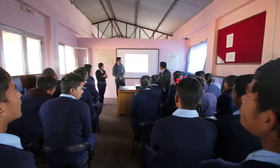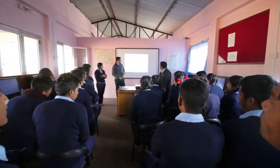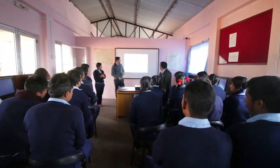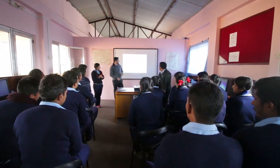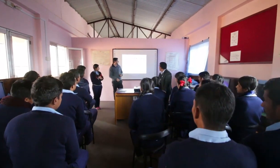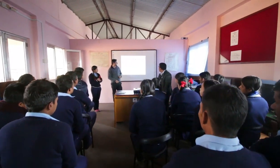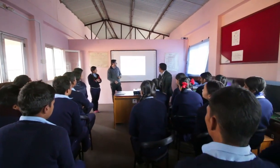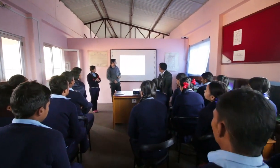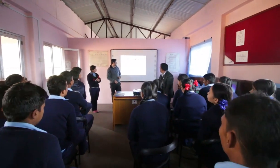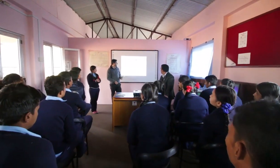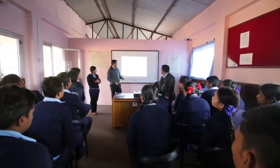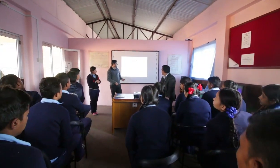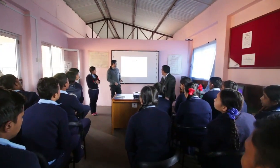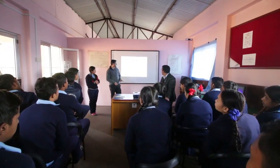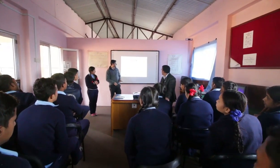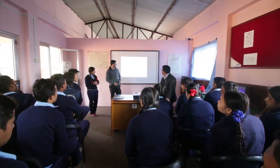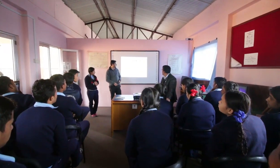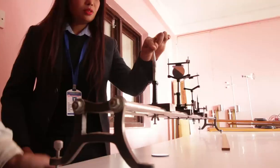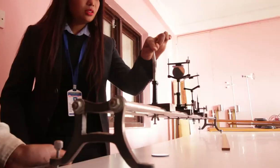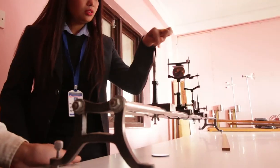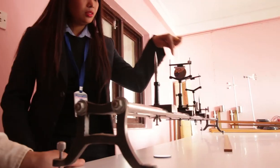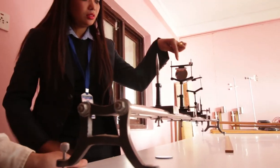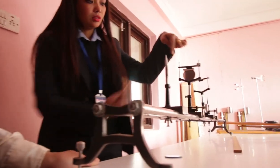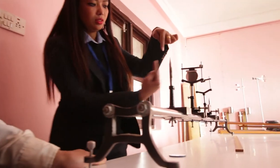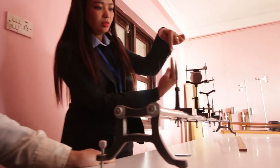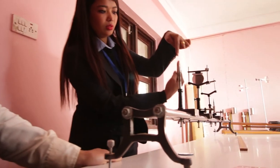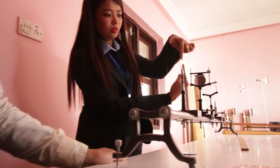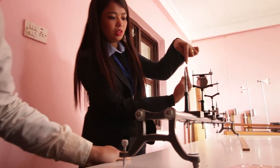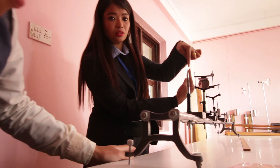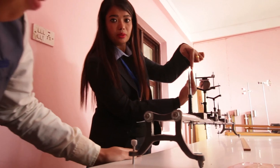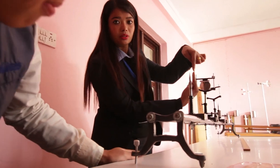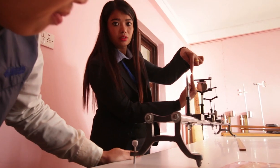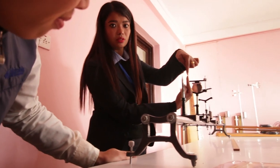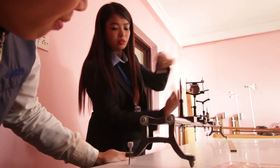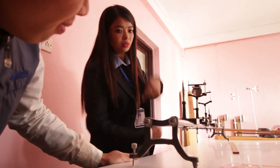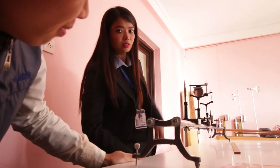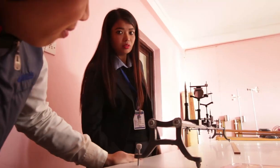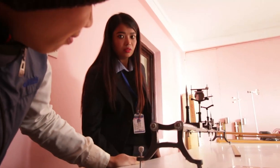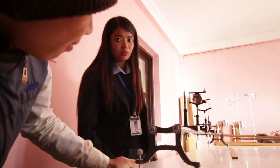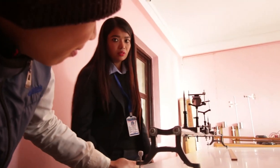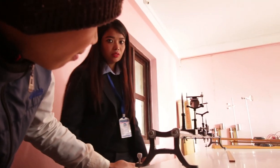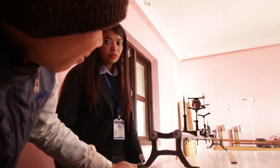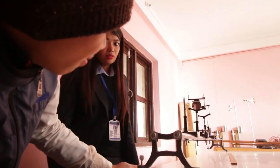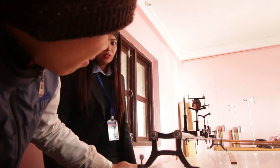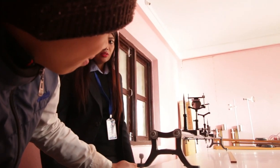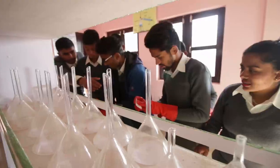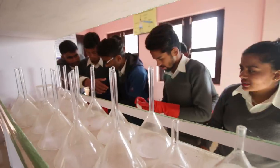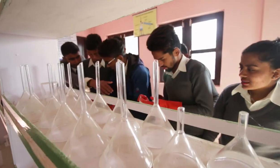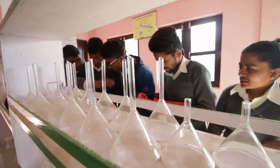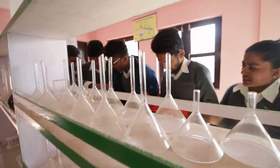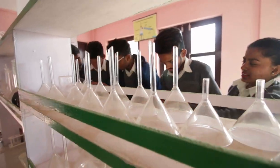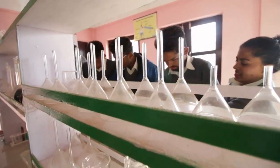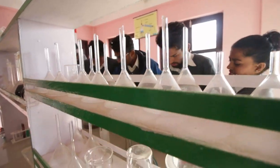तर धौलागिरी बहिरा आवासीय विद्यालयमा भने विद्यार्थीहरूको विकासका लागि आवश्यक सबै पूर्वाधारहरू